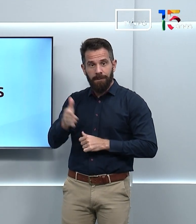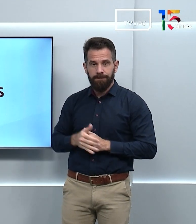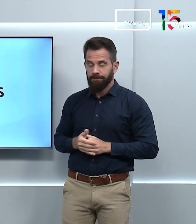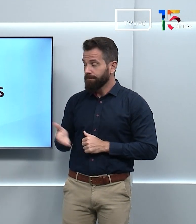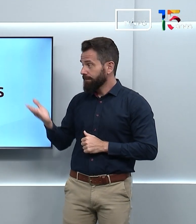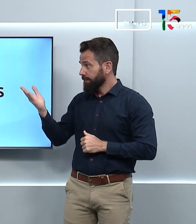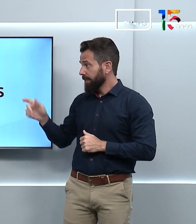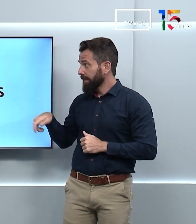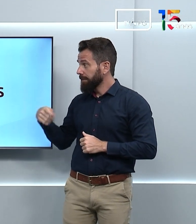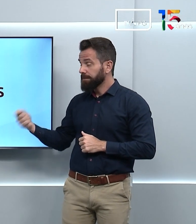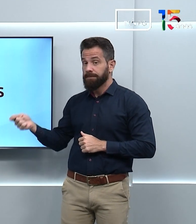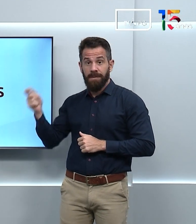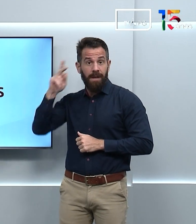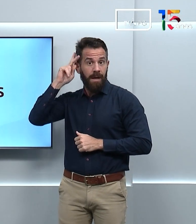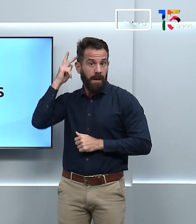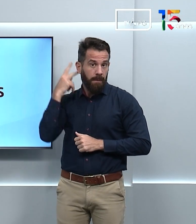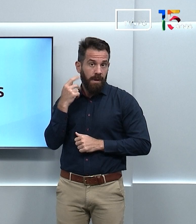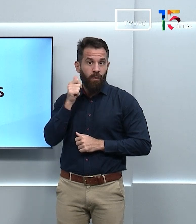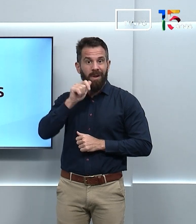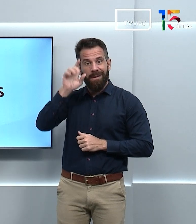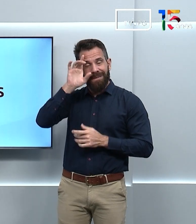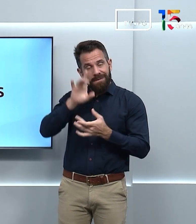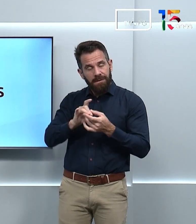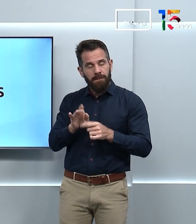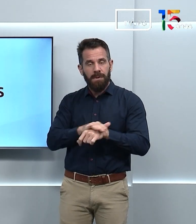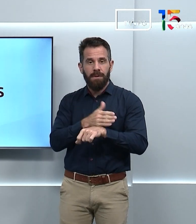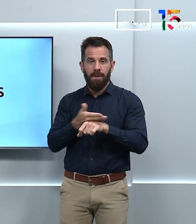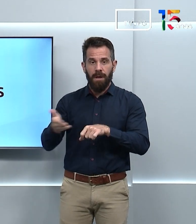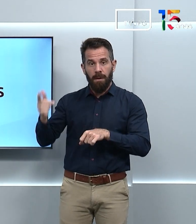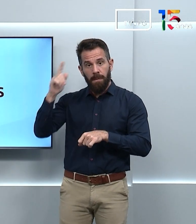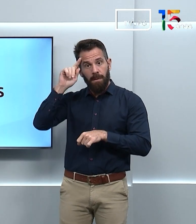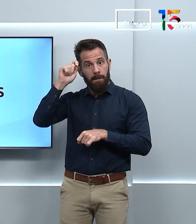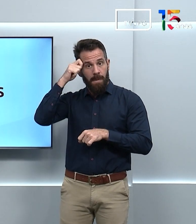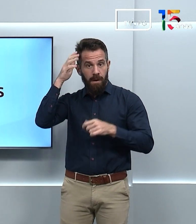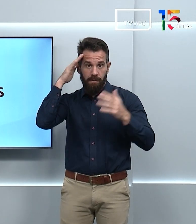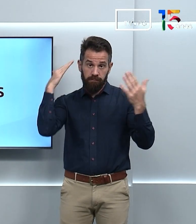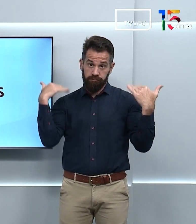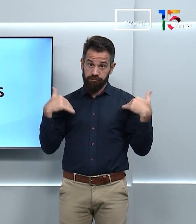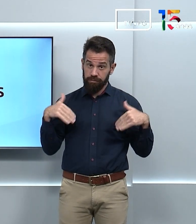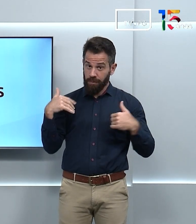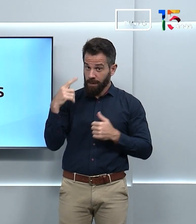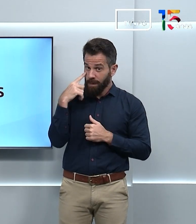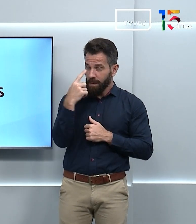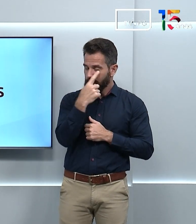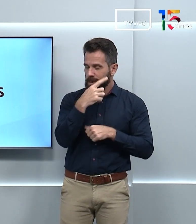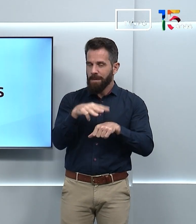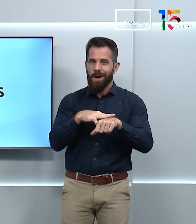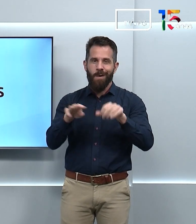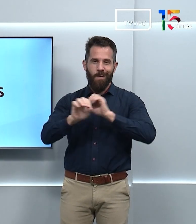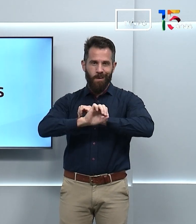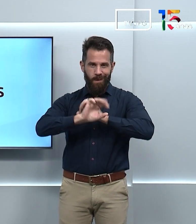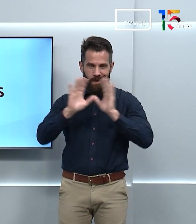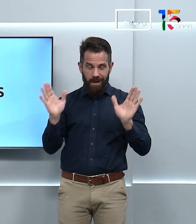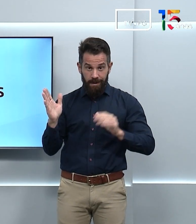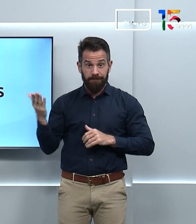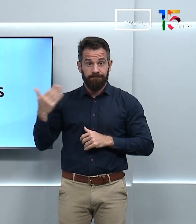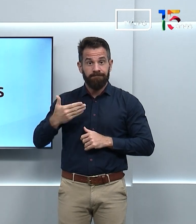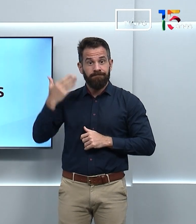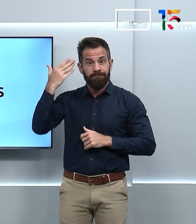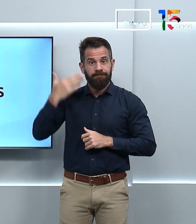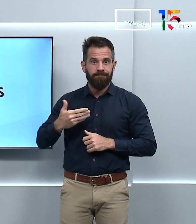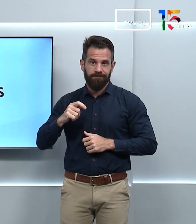pele clara, tenho cabelos castanhos escuros, longos e lisos e olhos castanhos claros. À minha esquerda